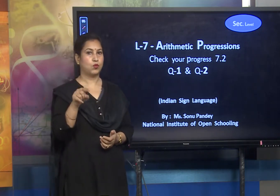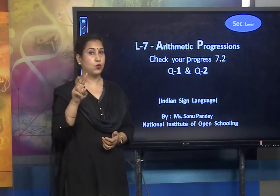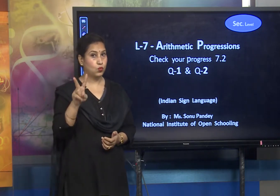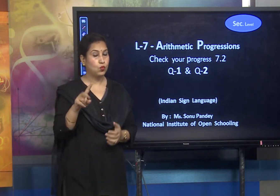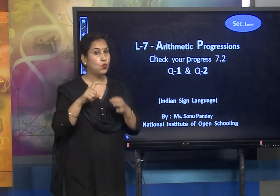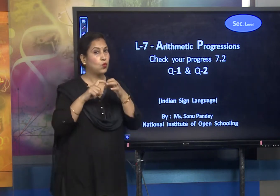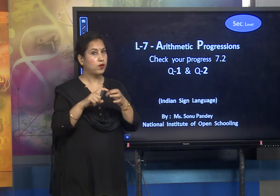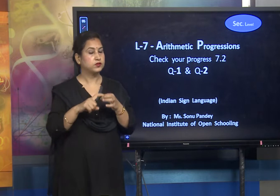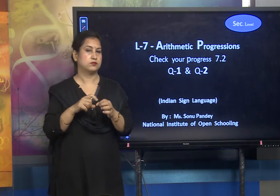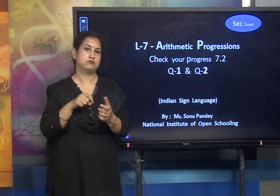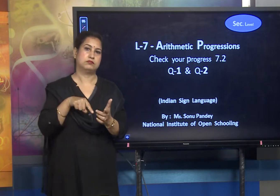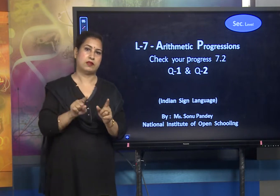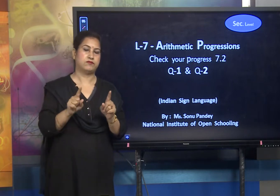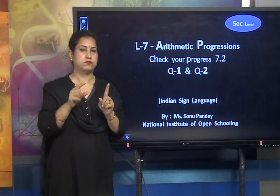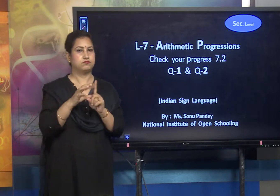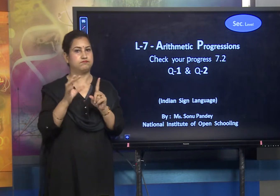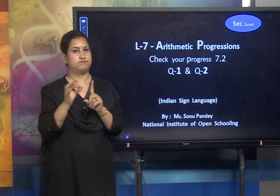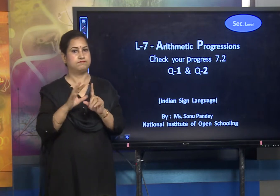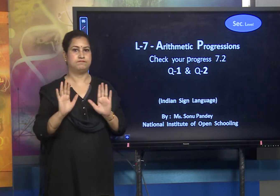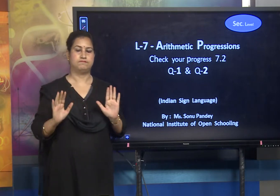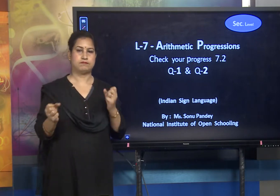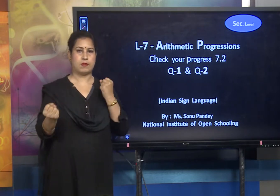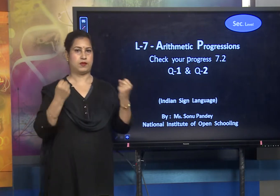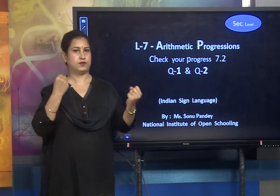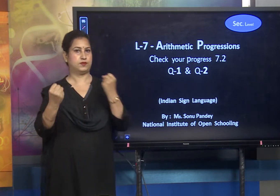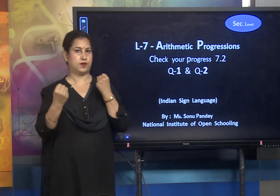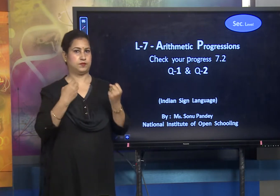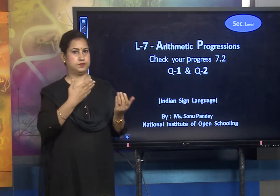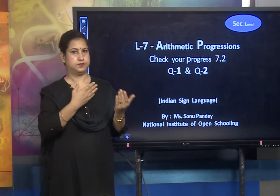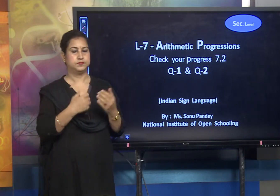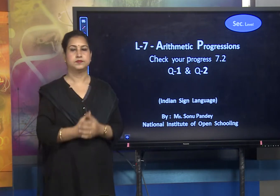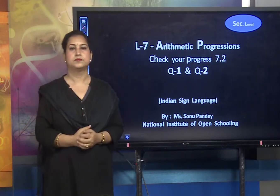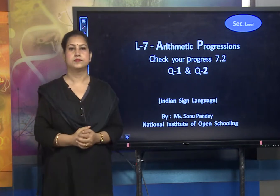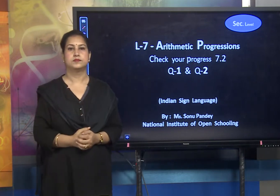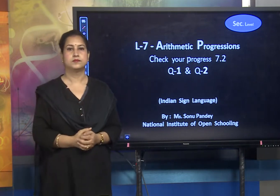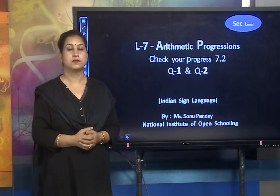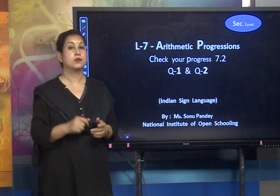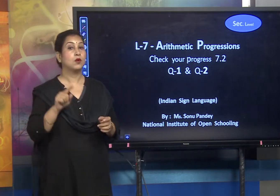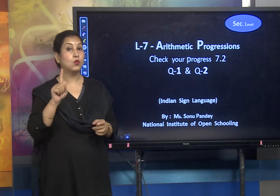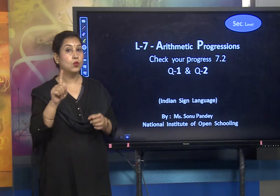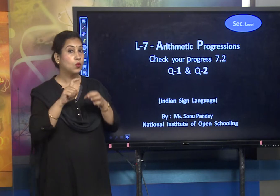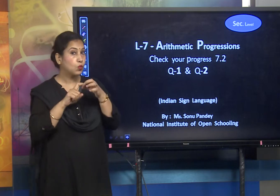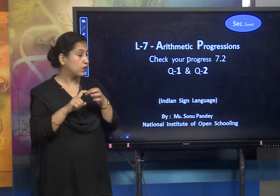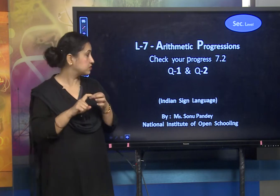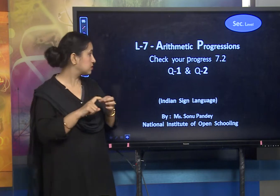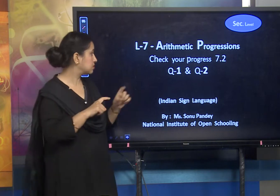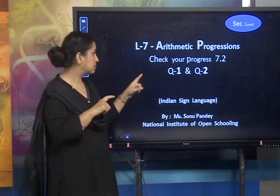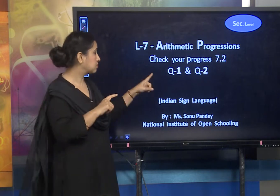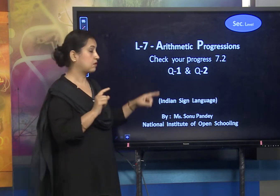पार्ट 7 में हम चेक योर प्रोग्रेस 7.2 के क्वेश्चंस को करेंगे। इसमें हम